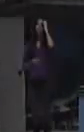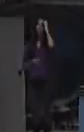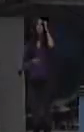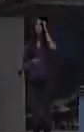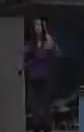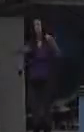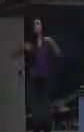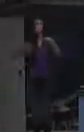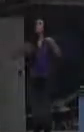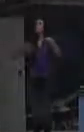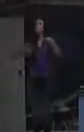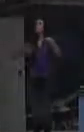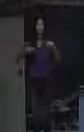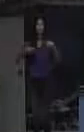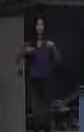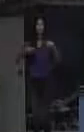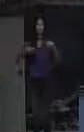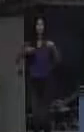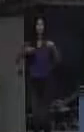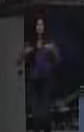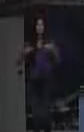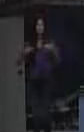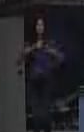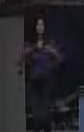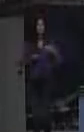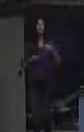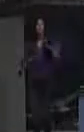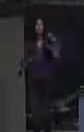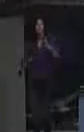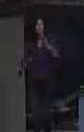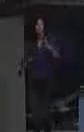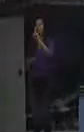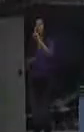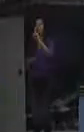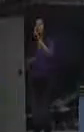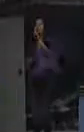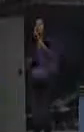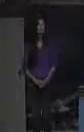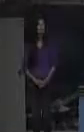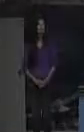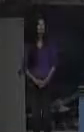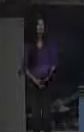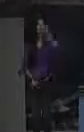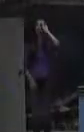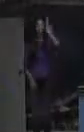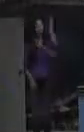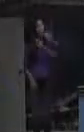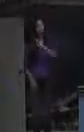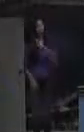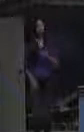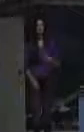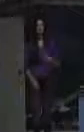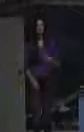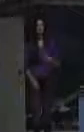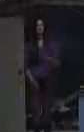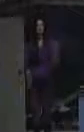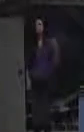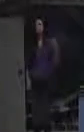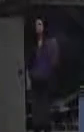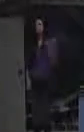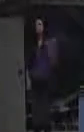discussão. Discussão, vereador Ivo Evangelista. Senhor presidente, senhores vereadores, inclusive o vereador